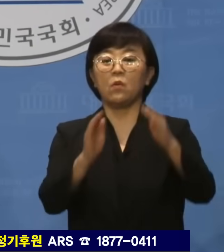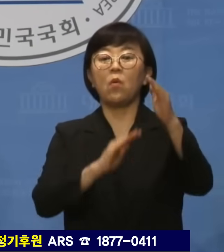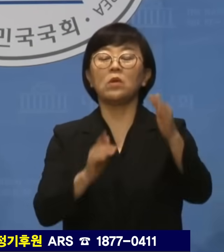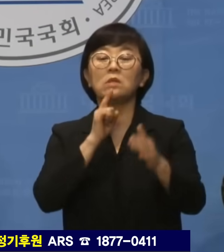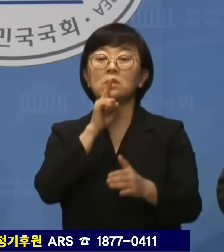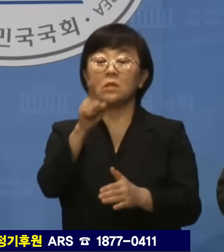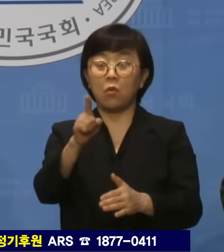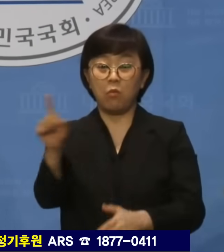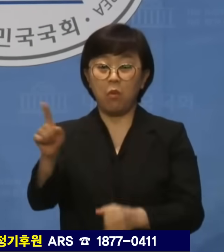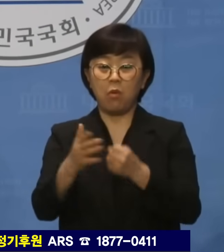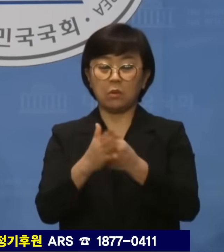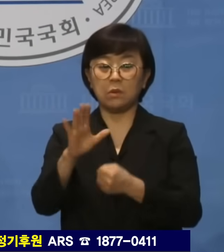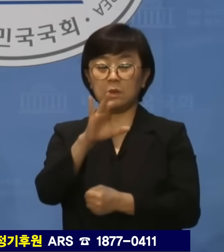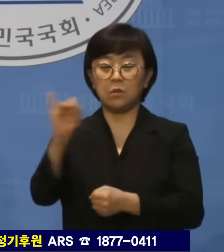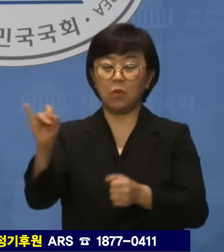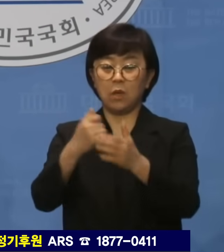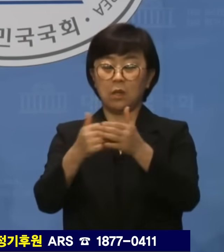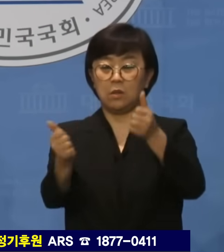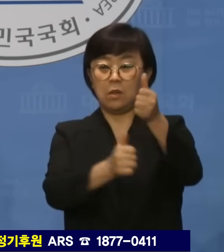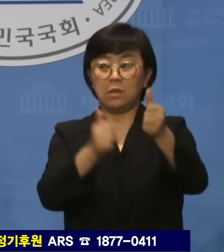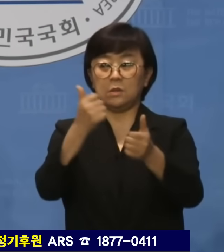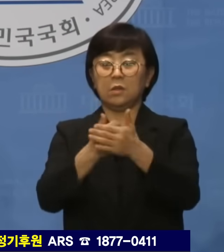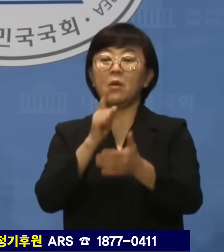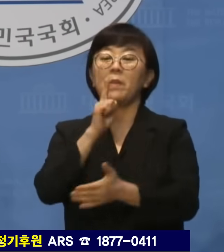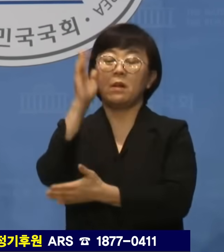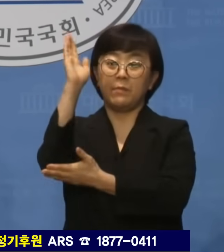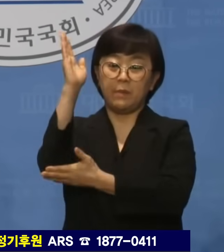공익신고에 따르면 이동관 위원장의 발언